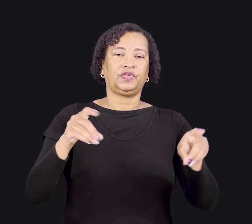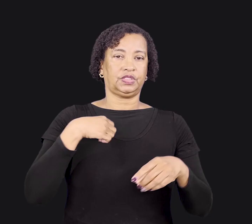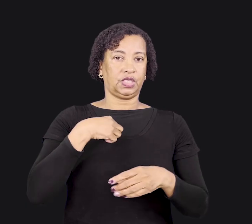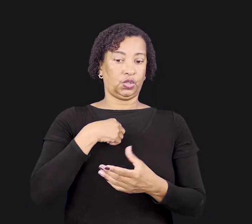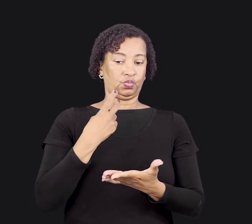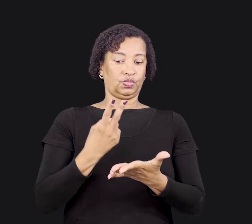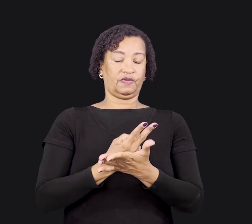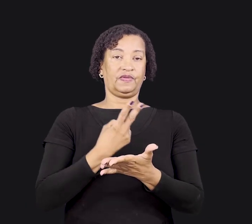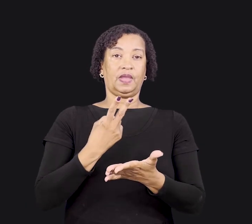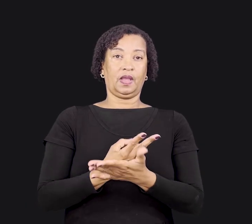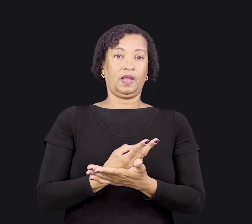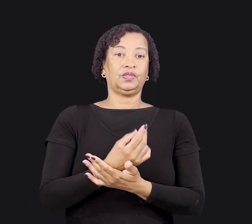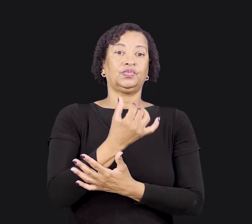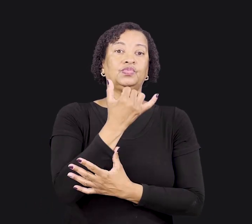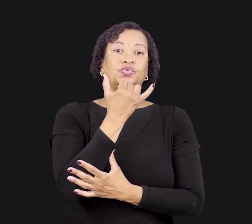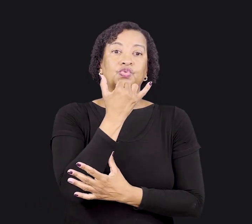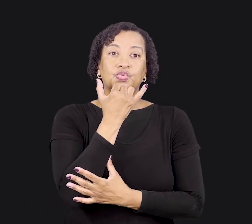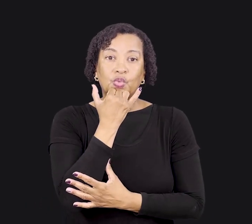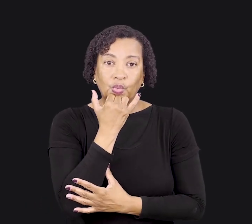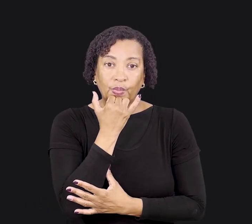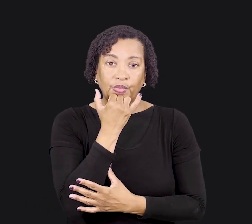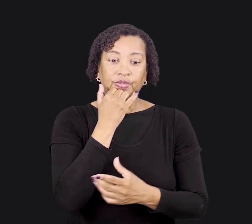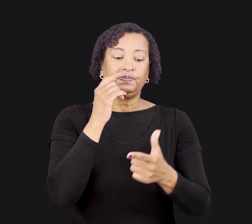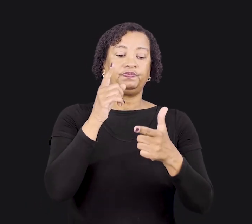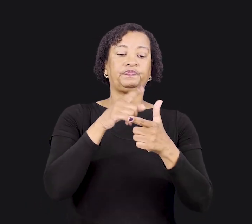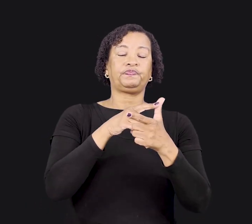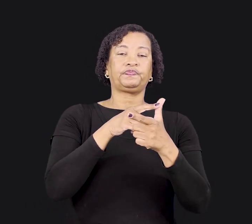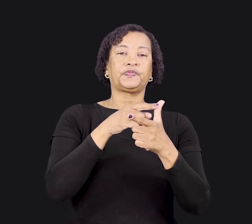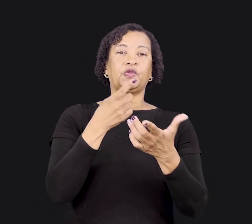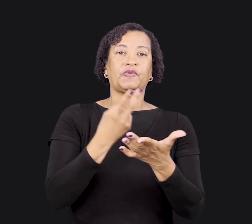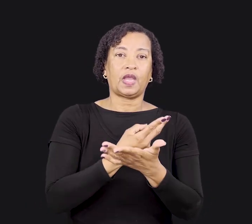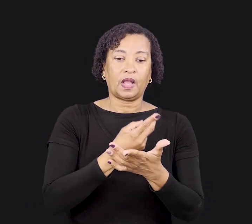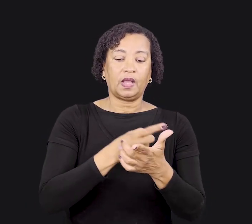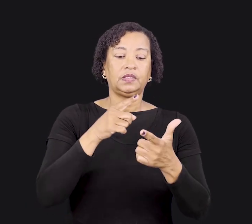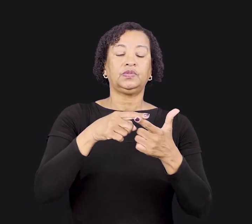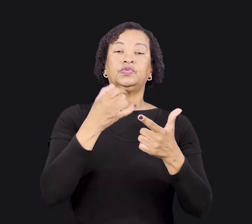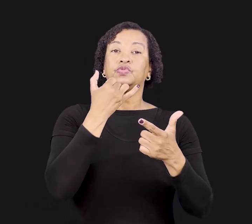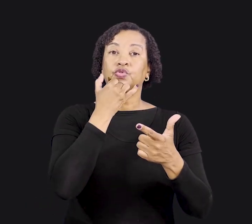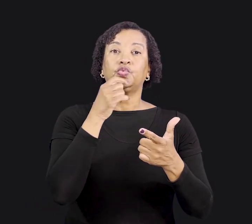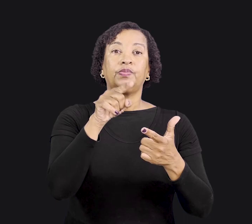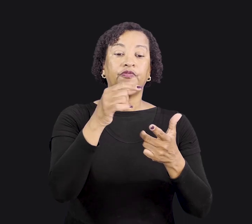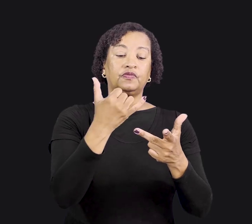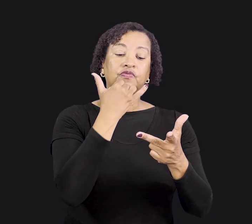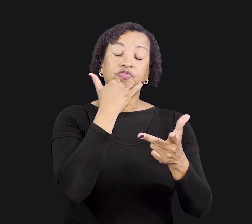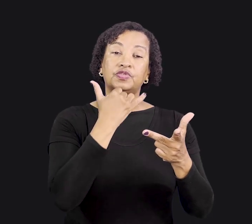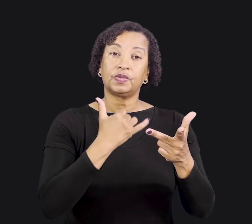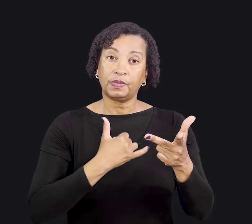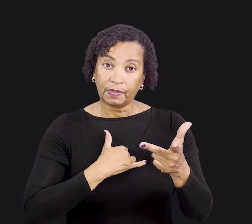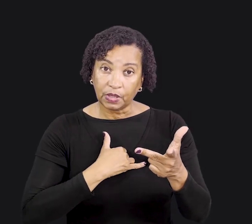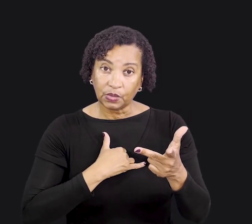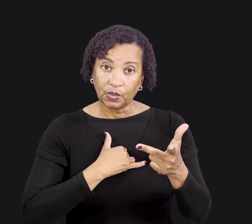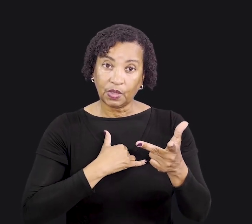errado, desculpe-me. E uma pergunta, você me perdoa? Prestaram